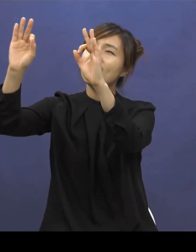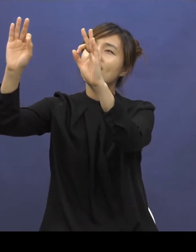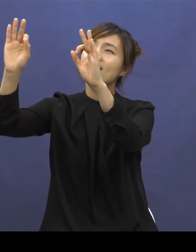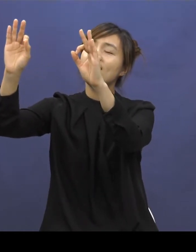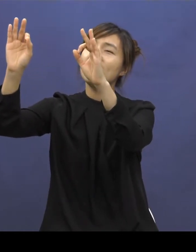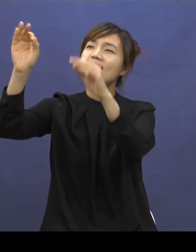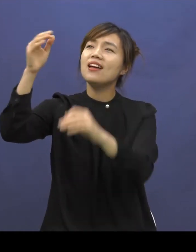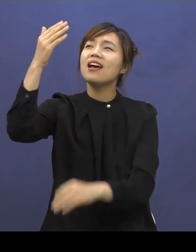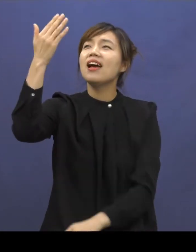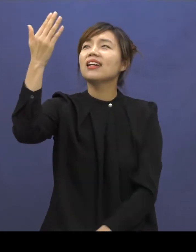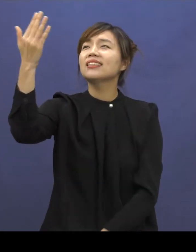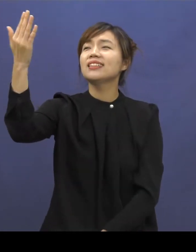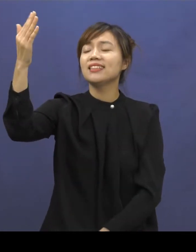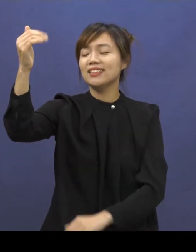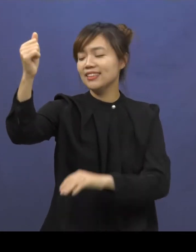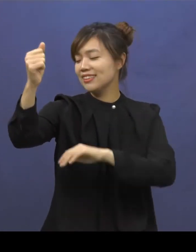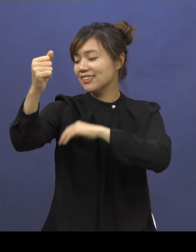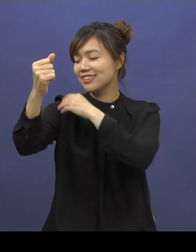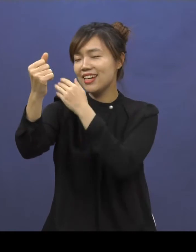보내 그